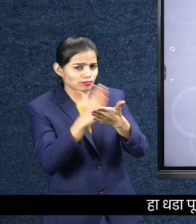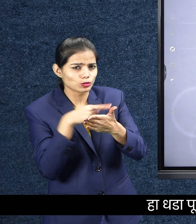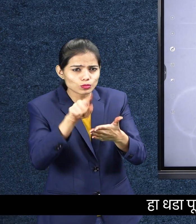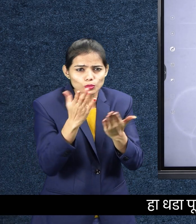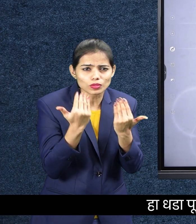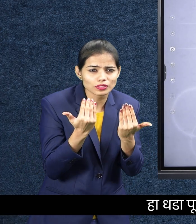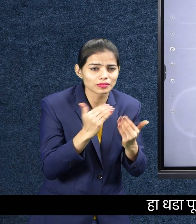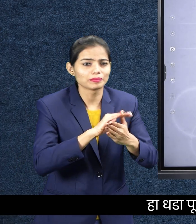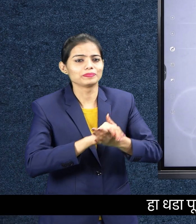शकाल.